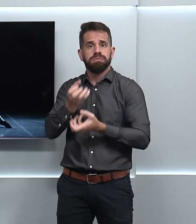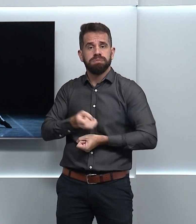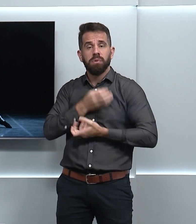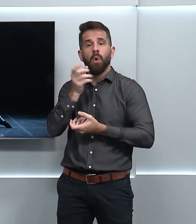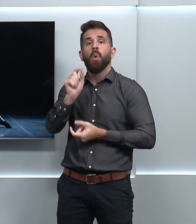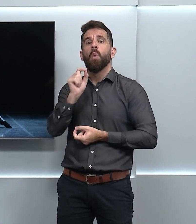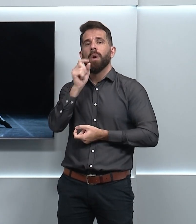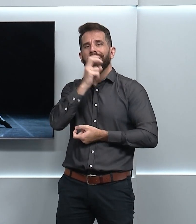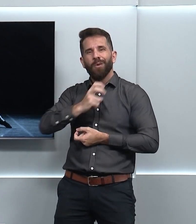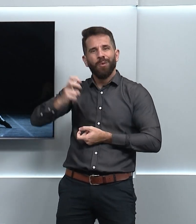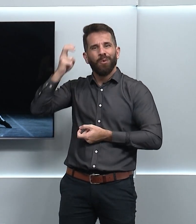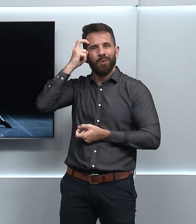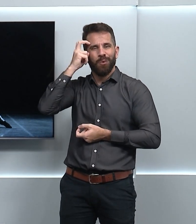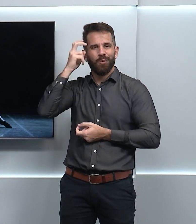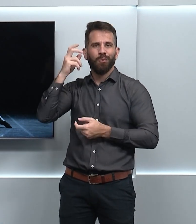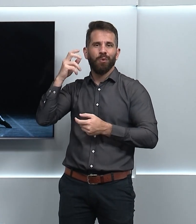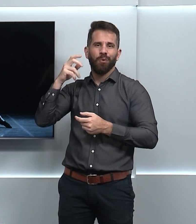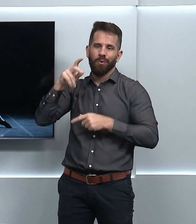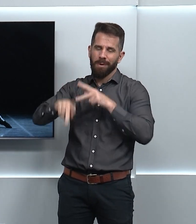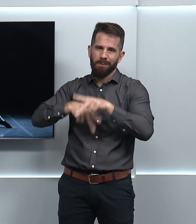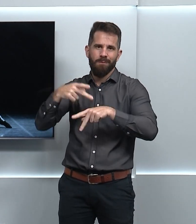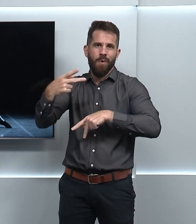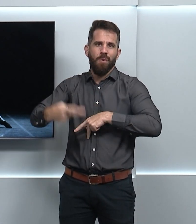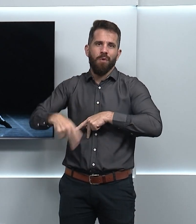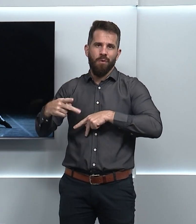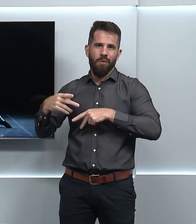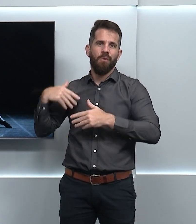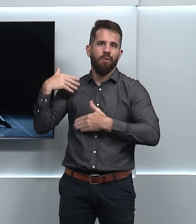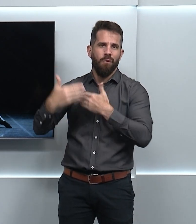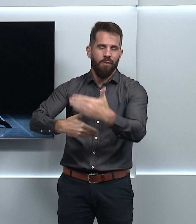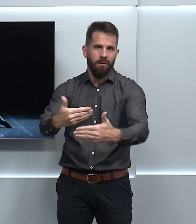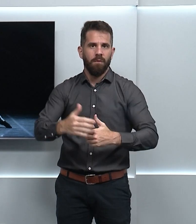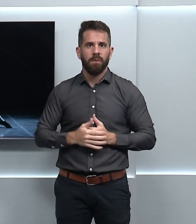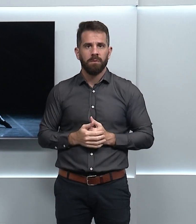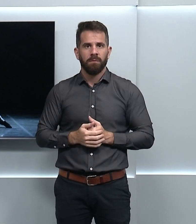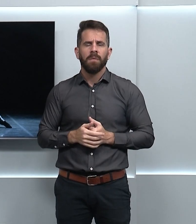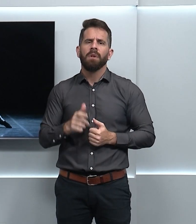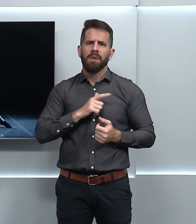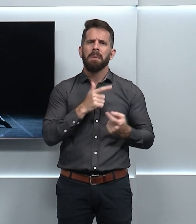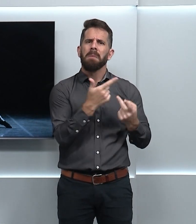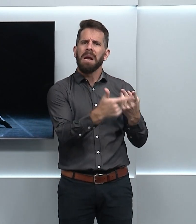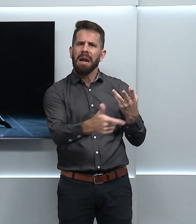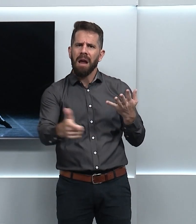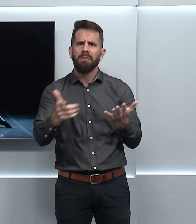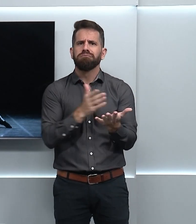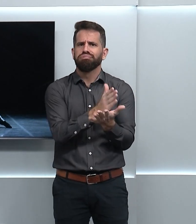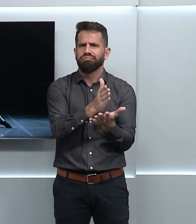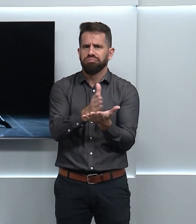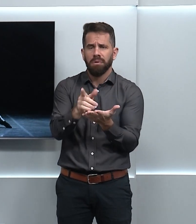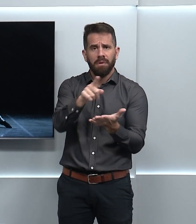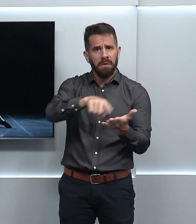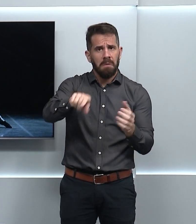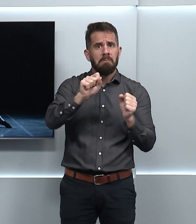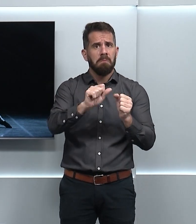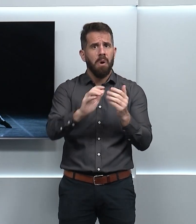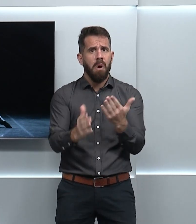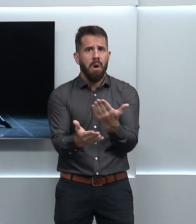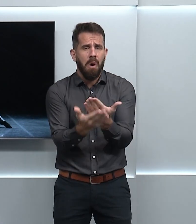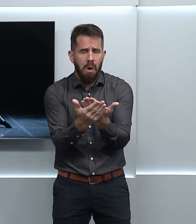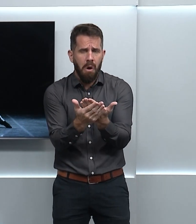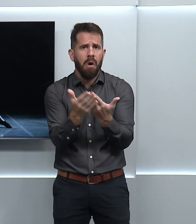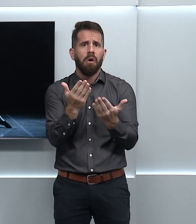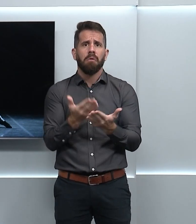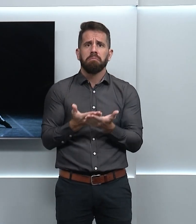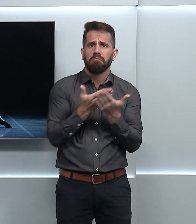popular. Bom, tem outras ações e outros tipos de projeto que você também pode inscrever. Mas para saber mais informações,